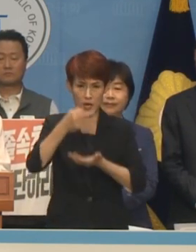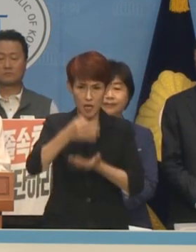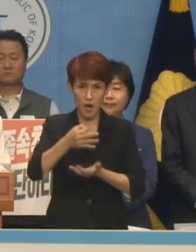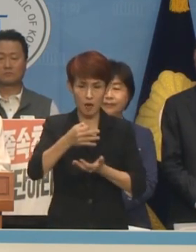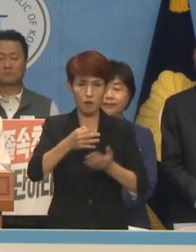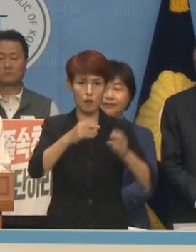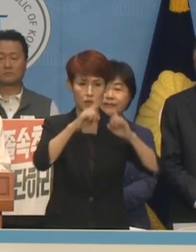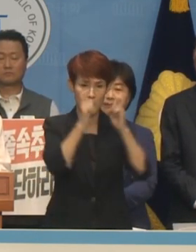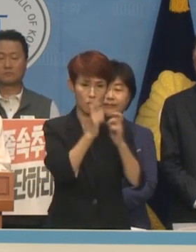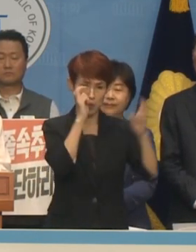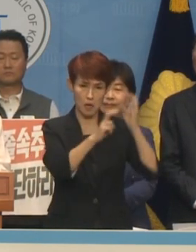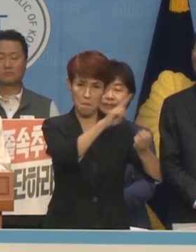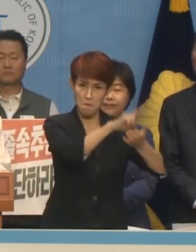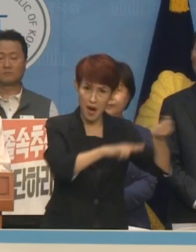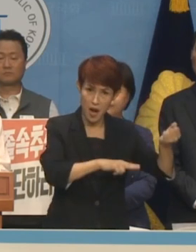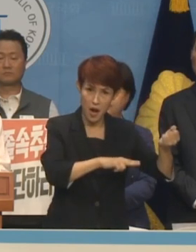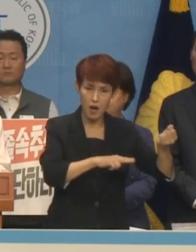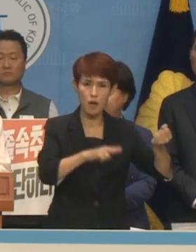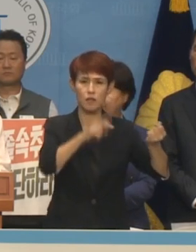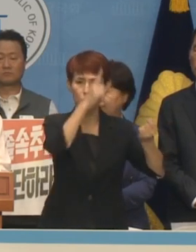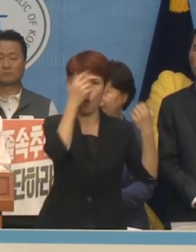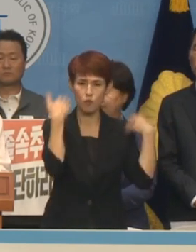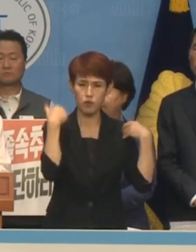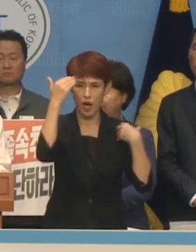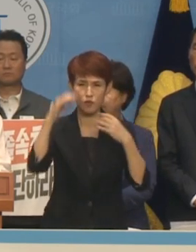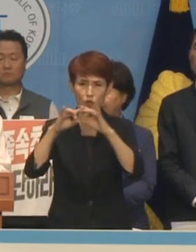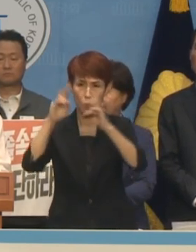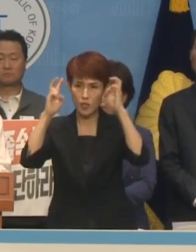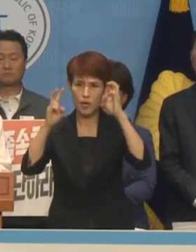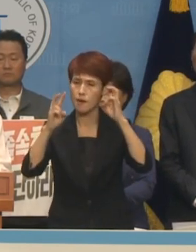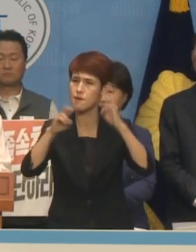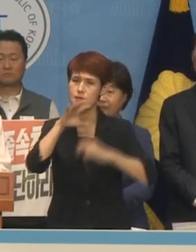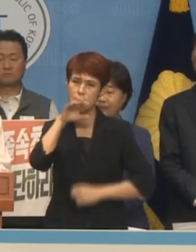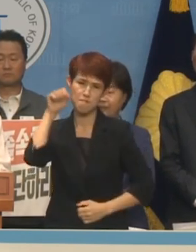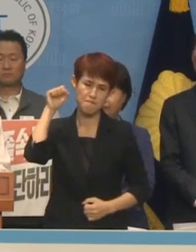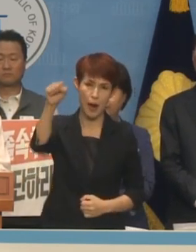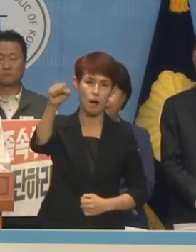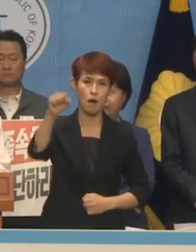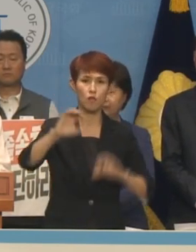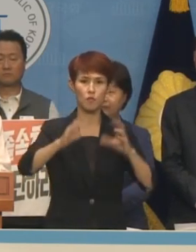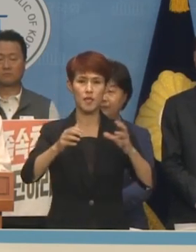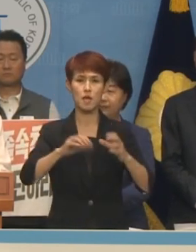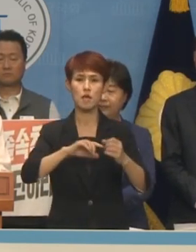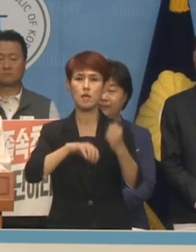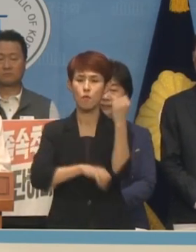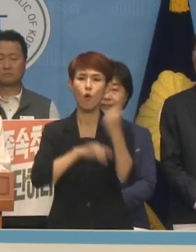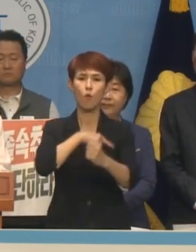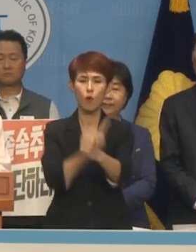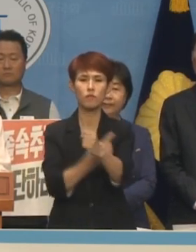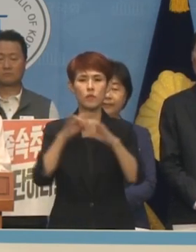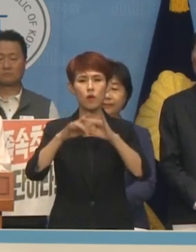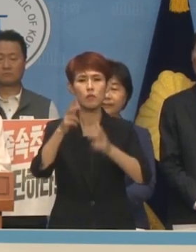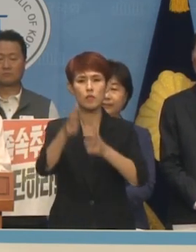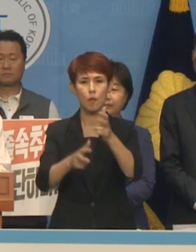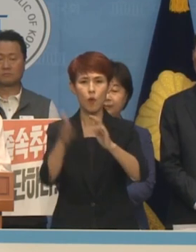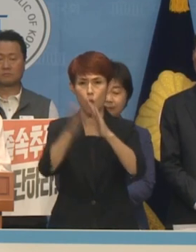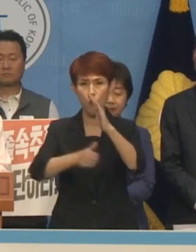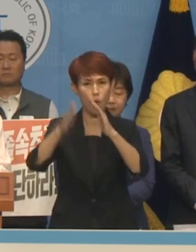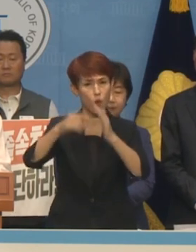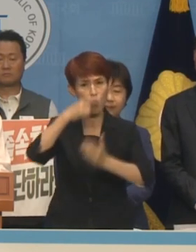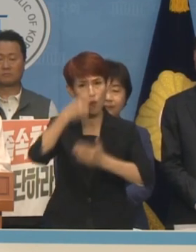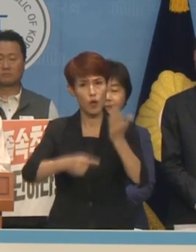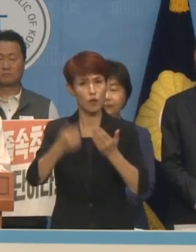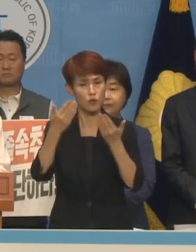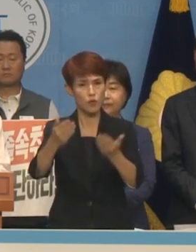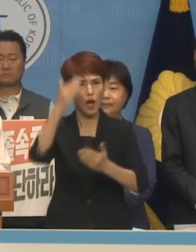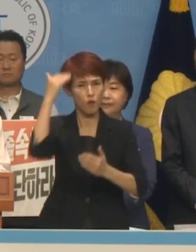민간에게 팔아치우는 정부와 한전의 행태를 강력 규탄하며 국민의 기본권인 전력산업의 공공성을 훼손하는